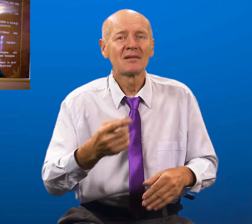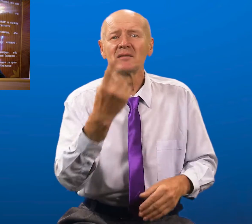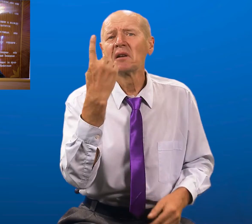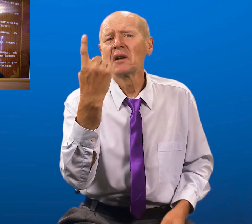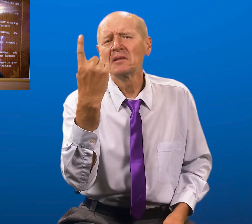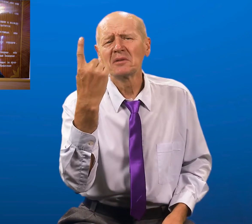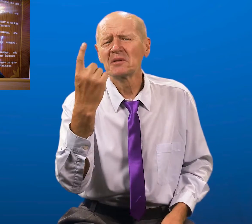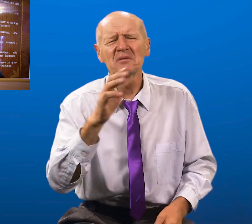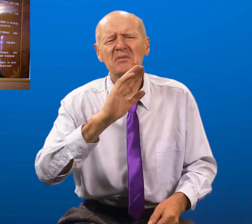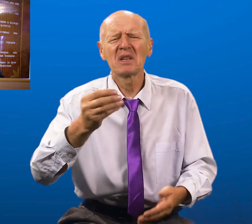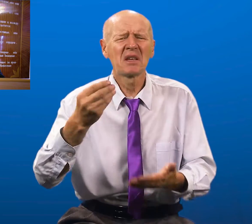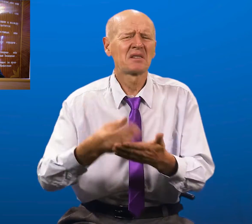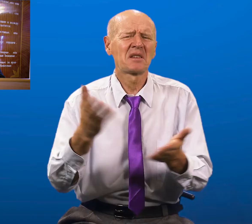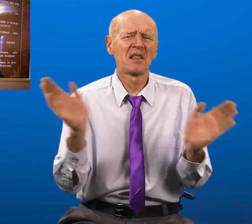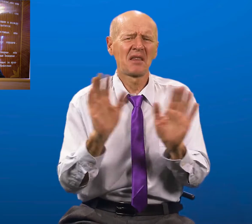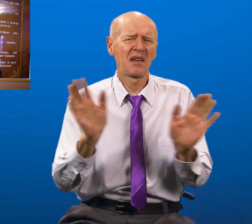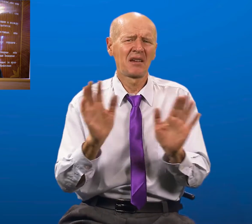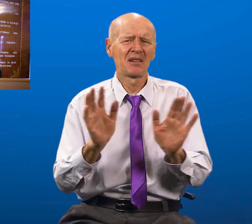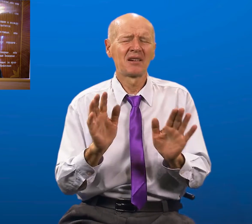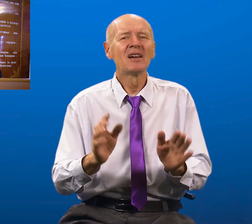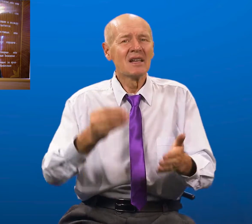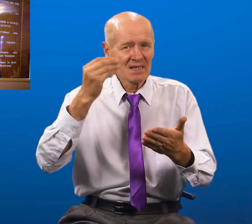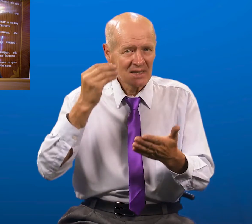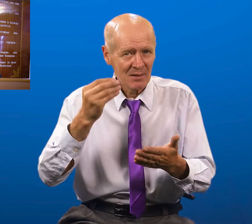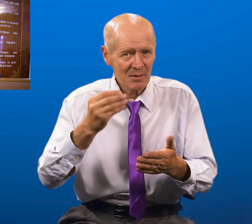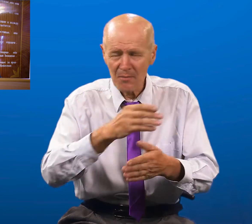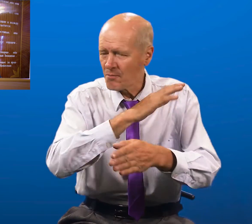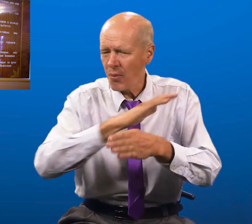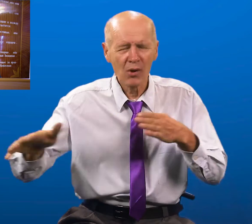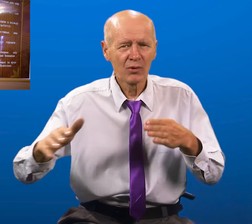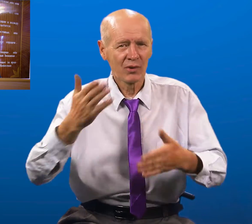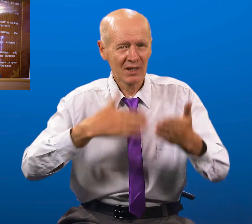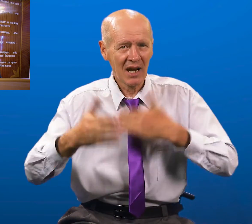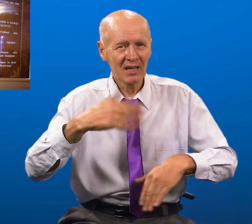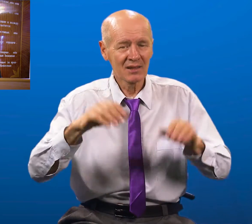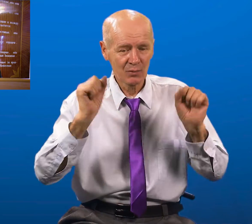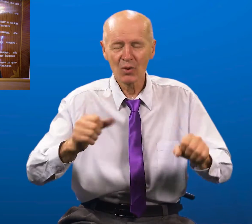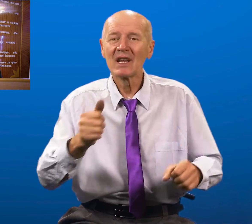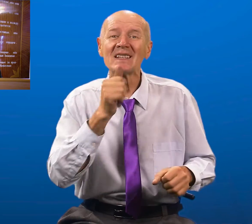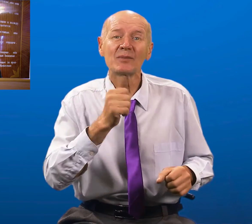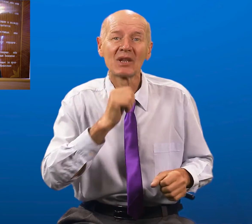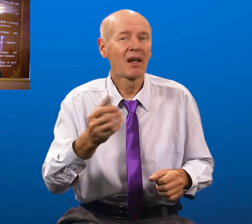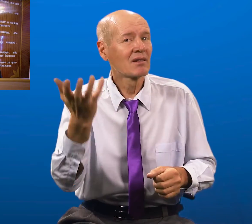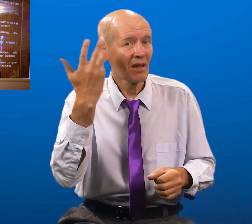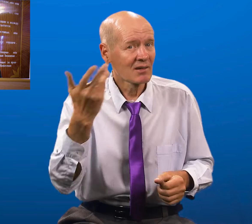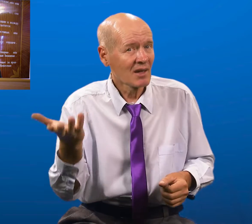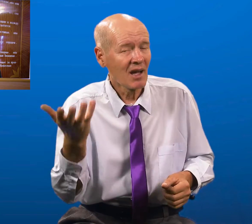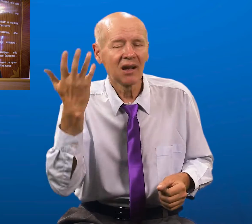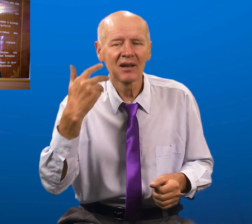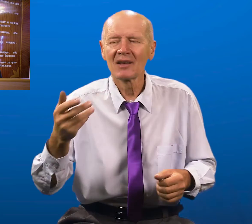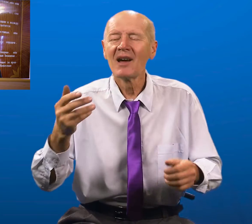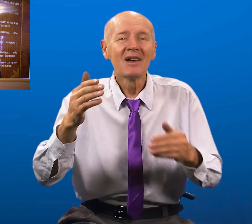не является полноценной. Полноценную или подлинную радость можно испытывать только тогда,